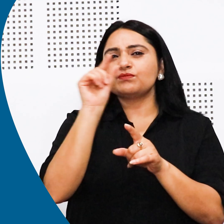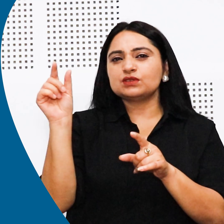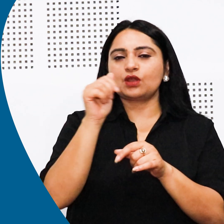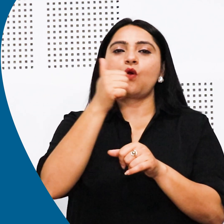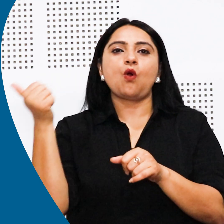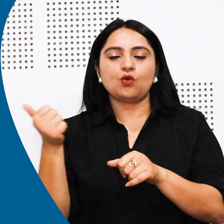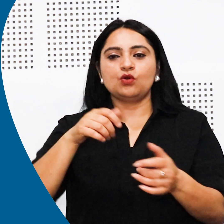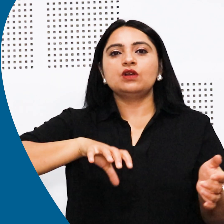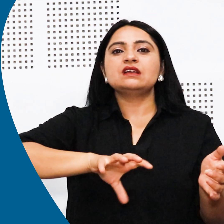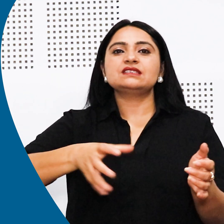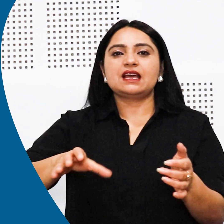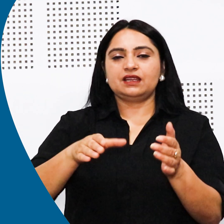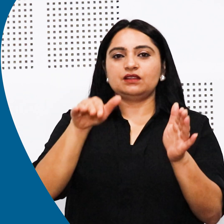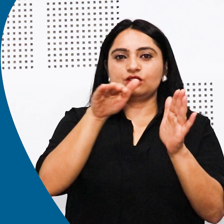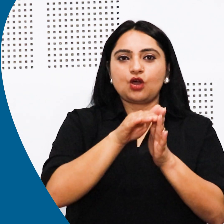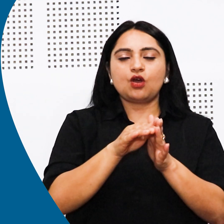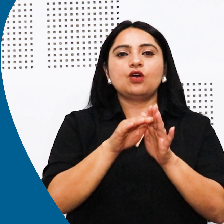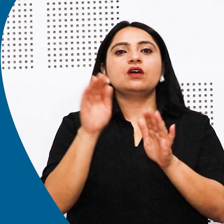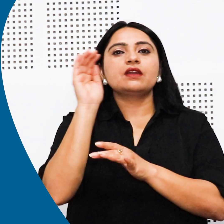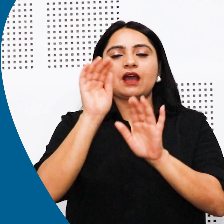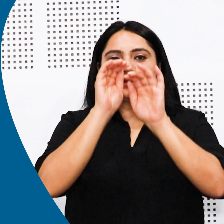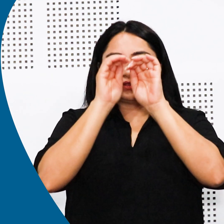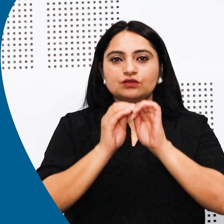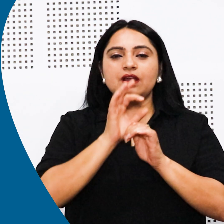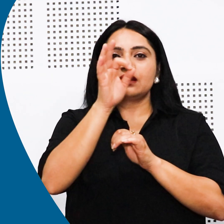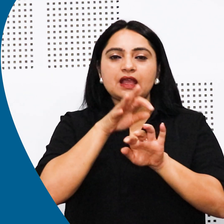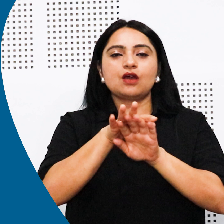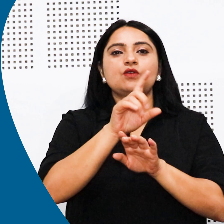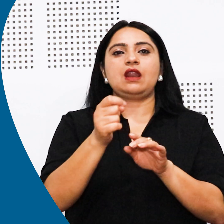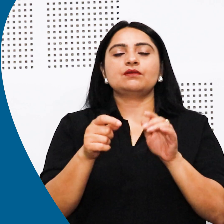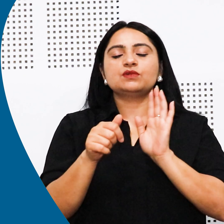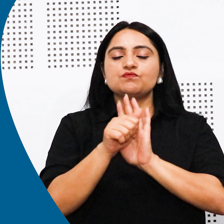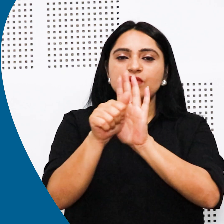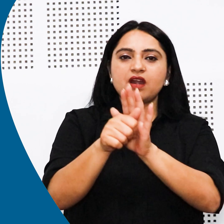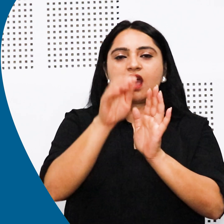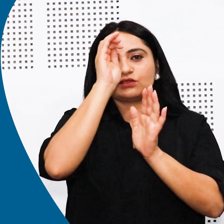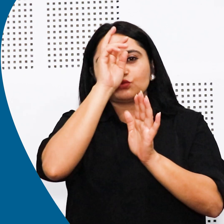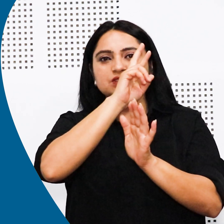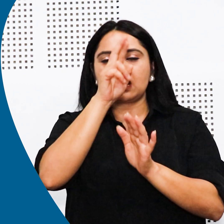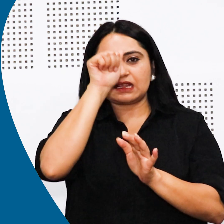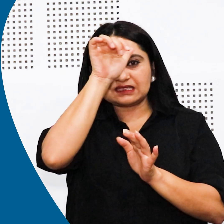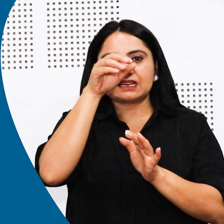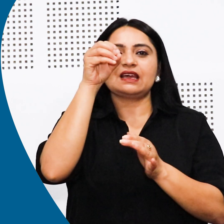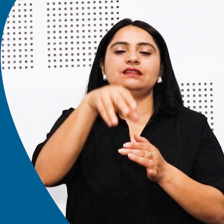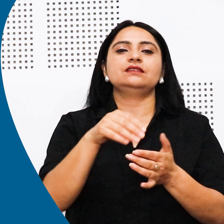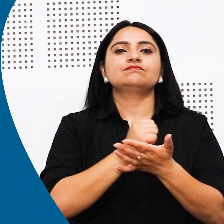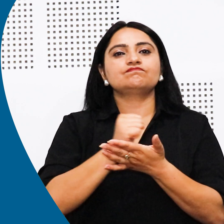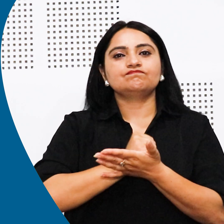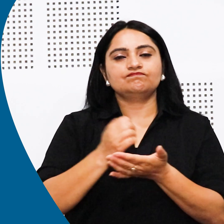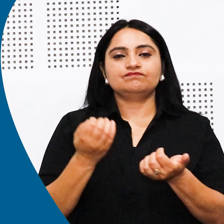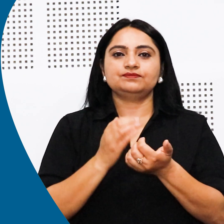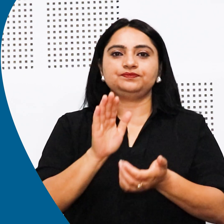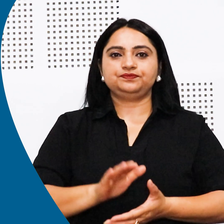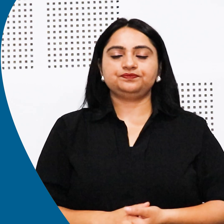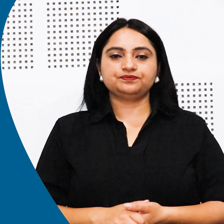भने अरू स्थानीय तह, नागरिक सरोकारवाला निकायका लागि पनि प्रेरणा, सूचना र जानकारीमूलक बनाउने